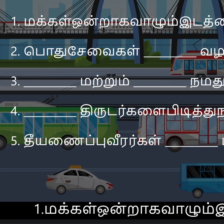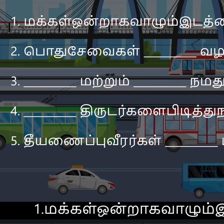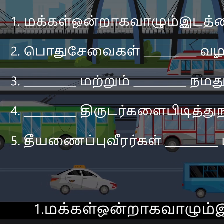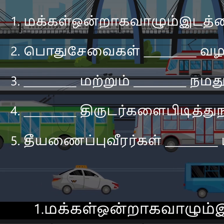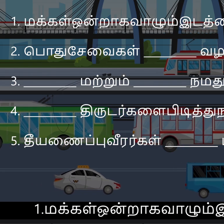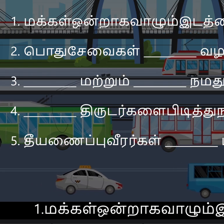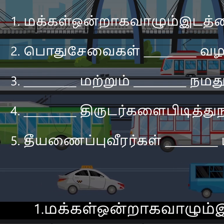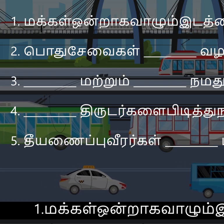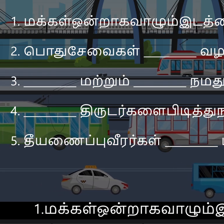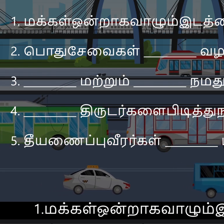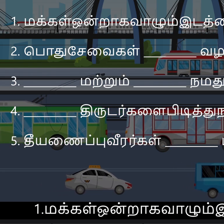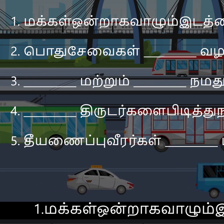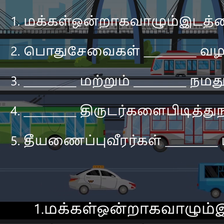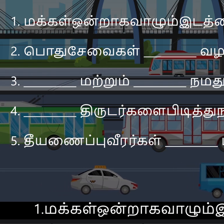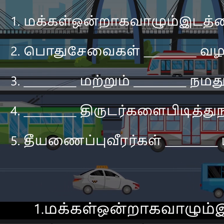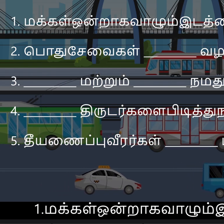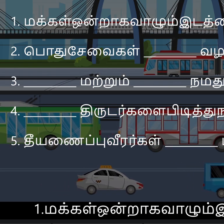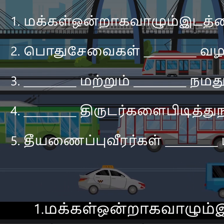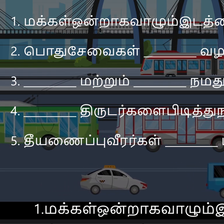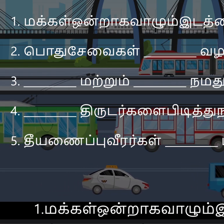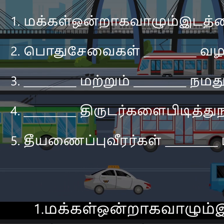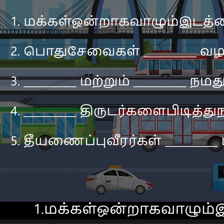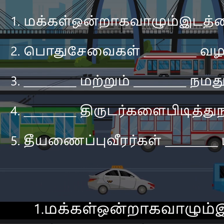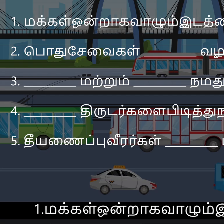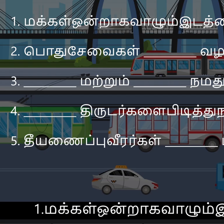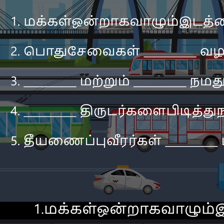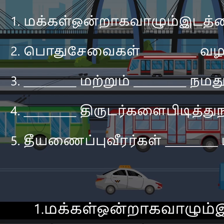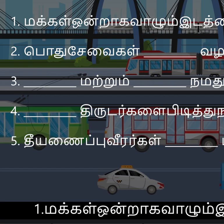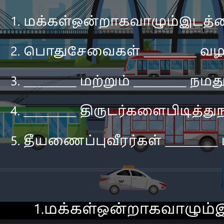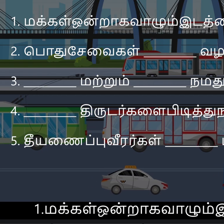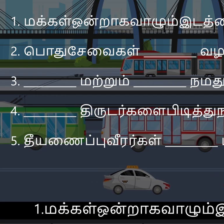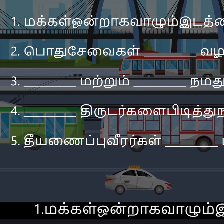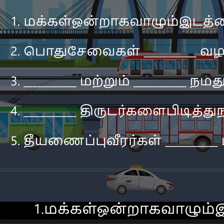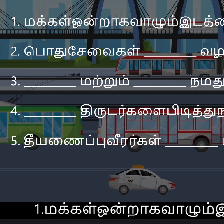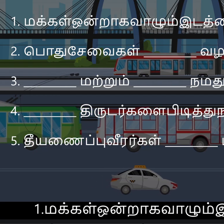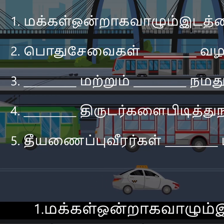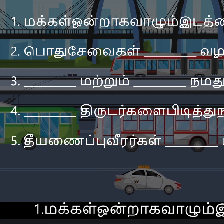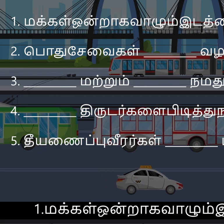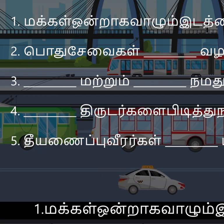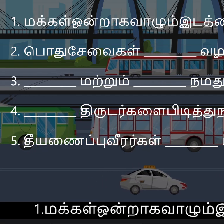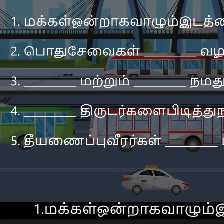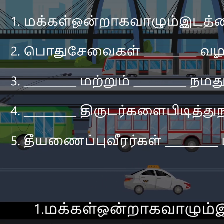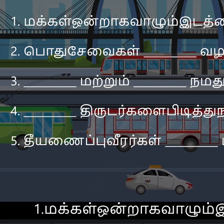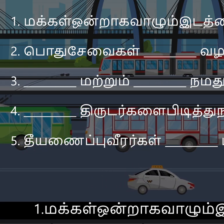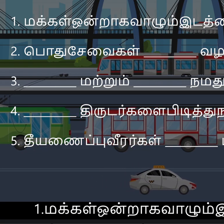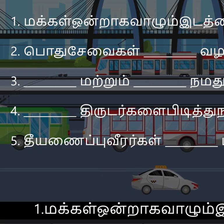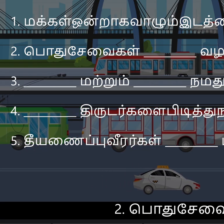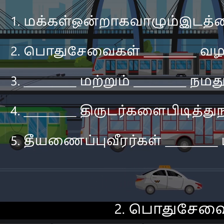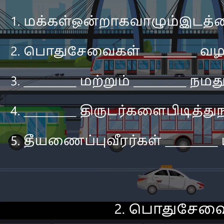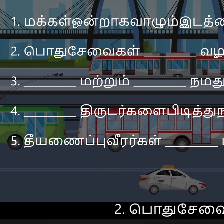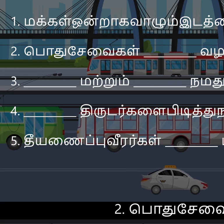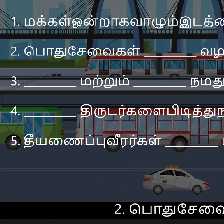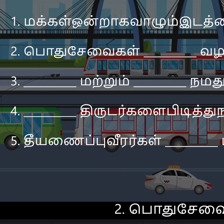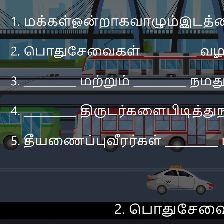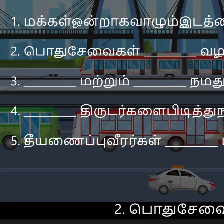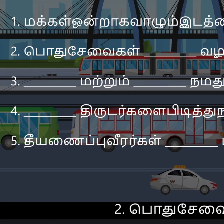1. மக்கள் ஒன்றாக வாழும் இடத்தை டேஷ் என்று அழைக்கின்றனர்.